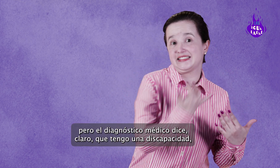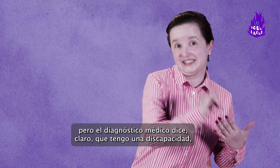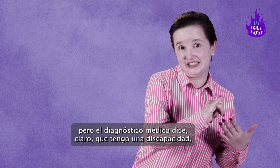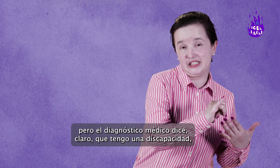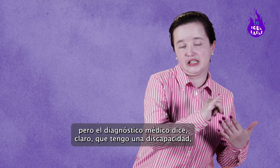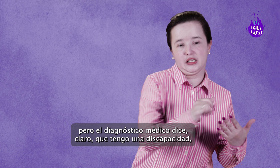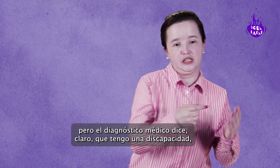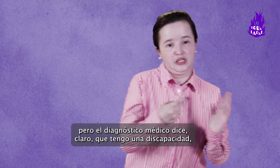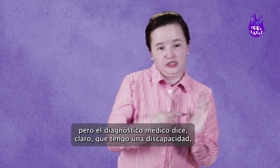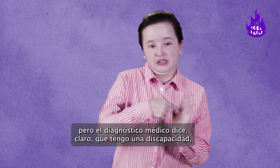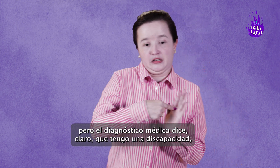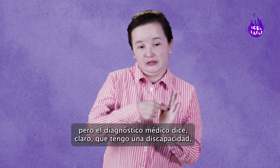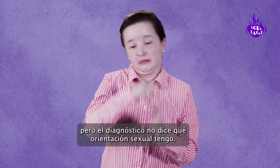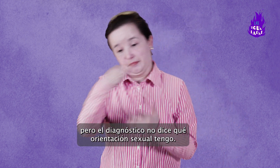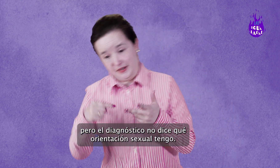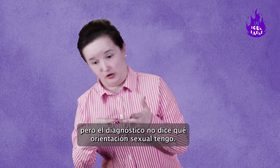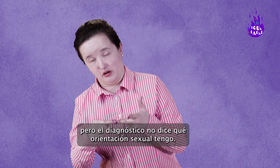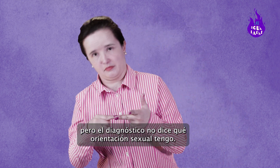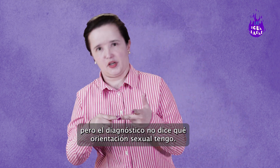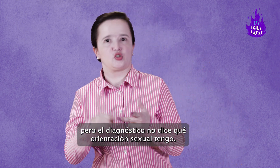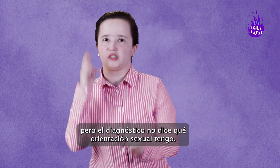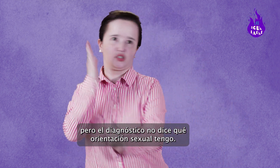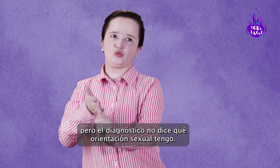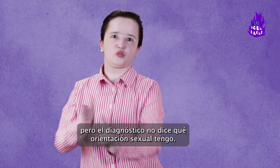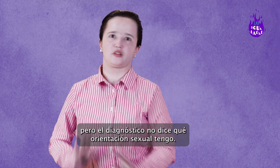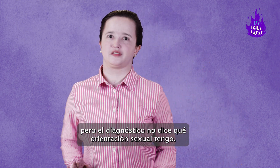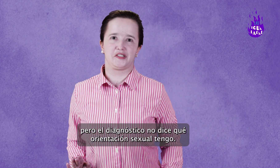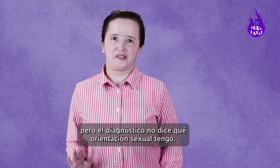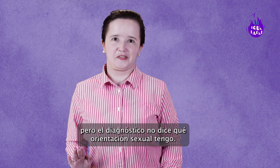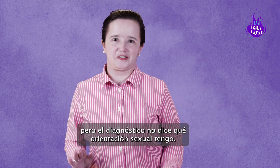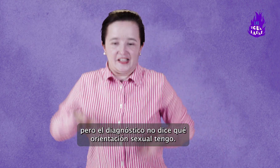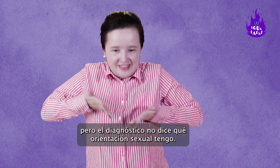tengo una discapacidad. Pero el diagnóstico no dice, ¿cuál orientación sexual tengo?